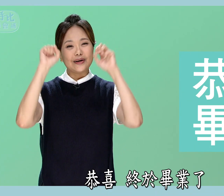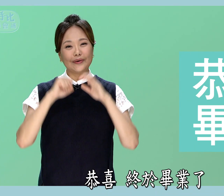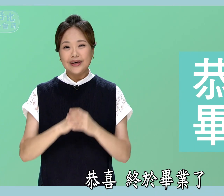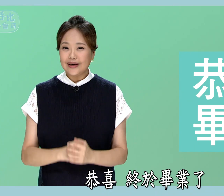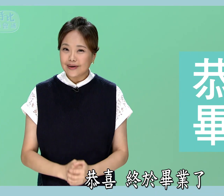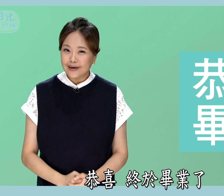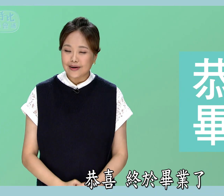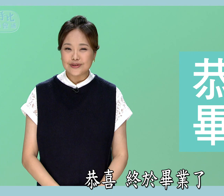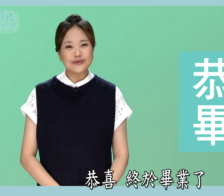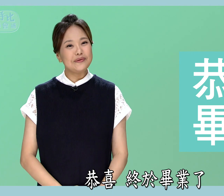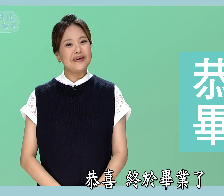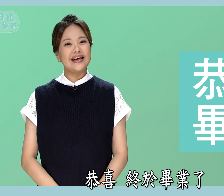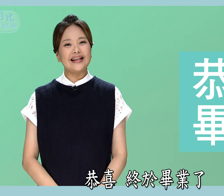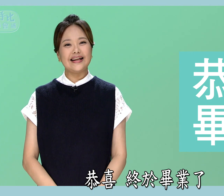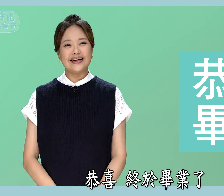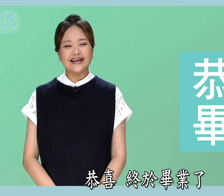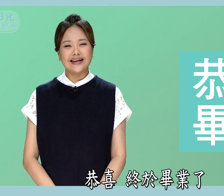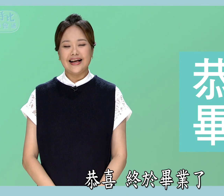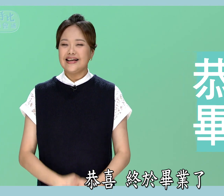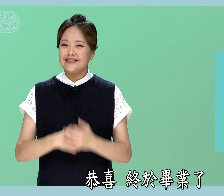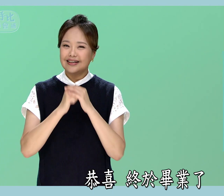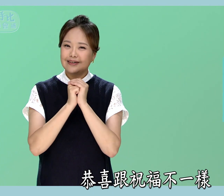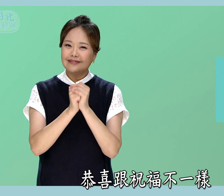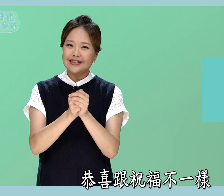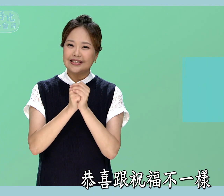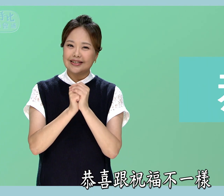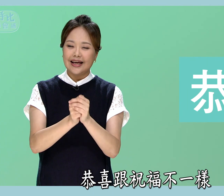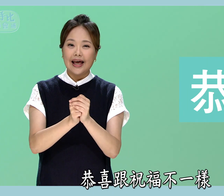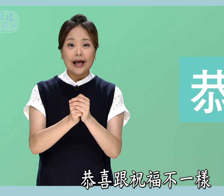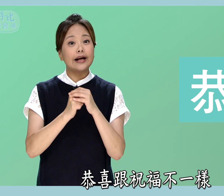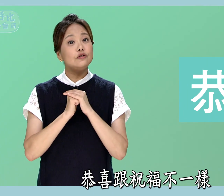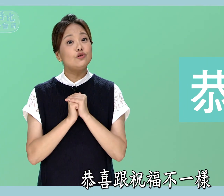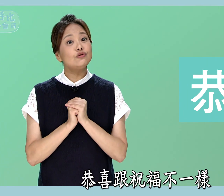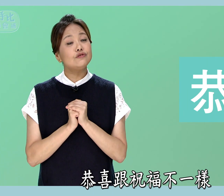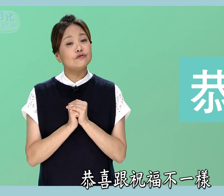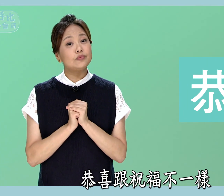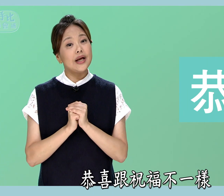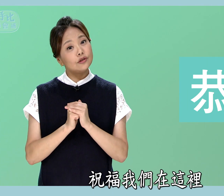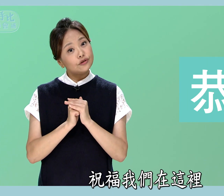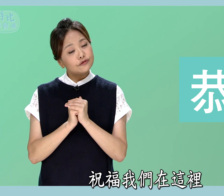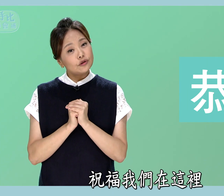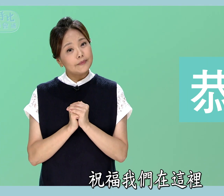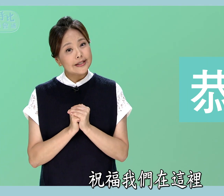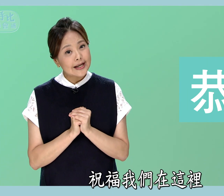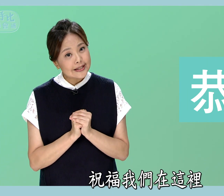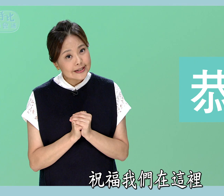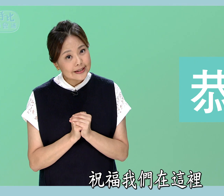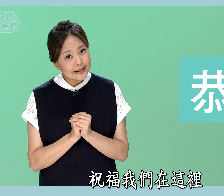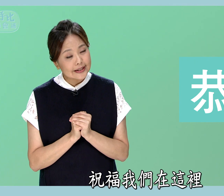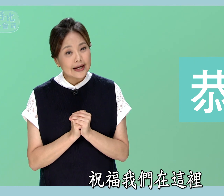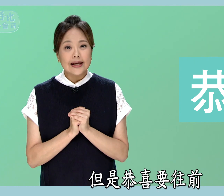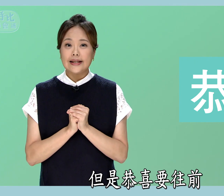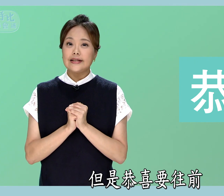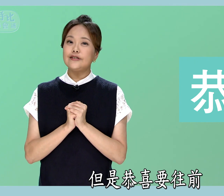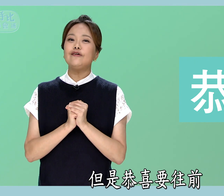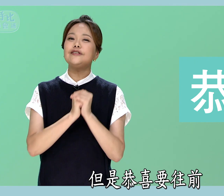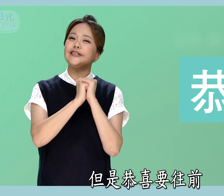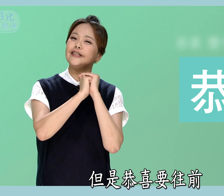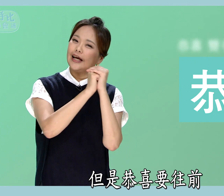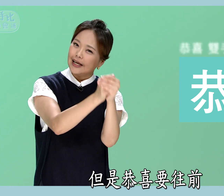喜哦，终于毕业了，所以恭喜也跟祝福不一样，祝福我们在这里，但是恭喜要